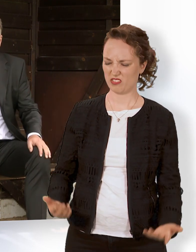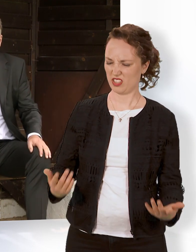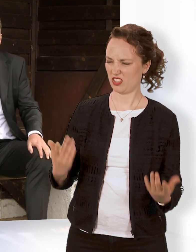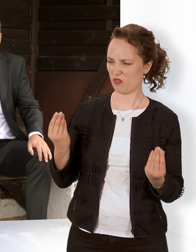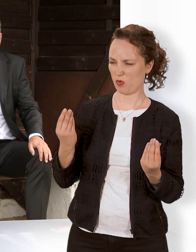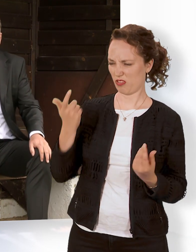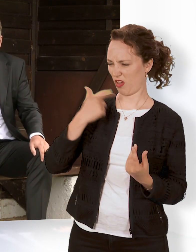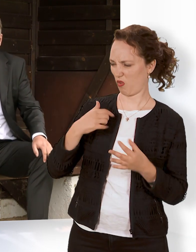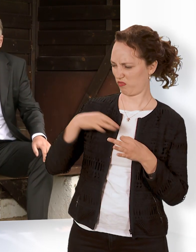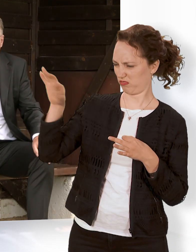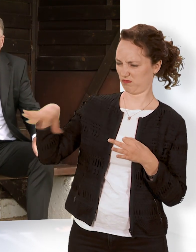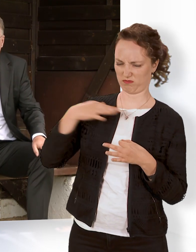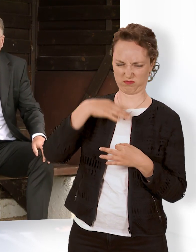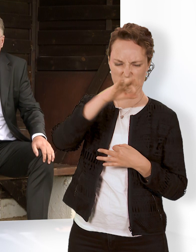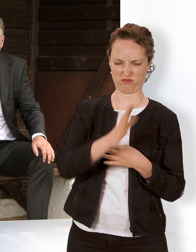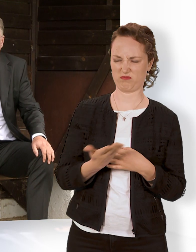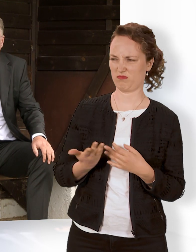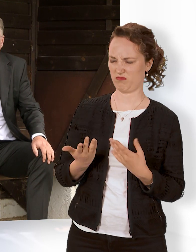aussortiert, ausgemustert.